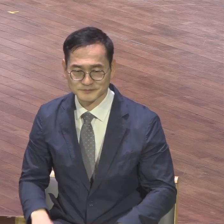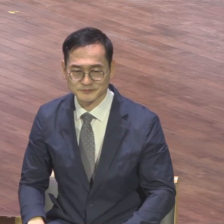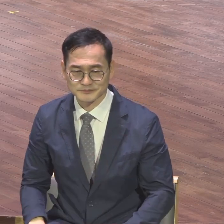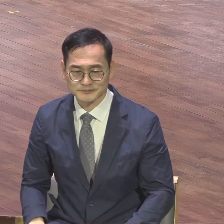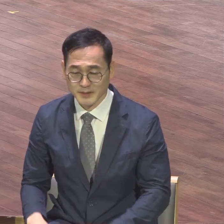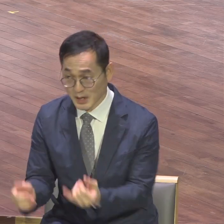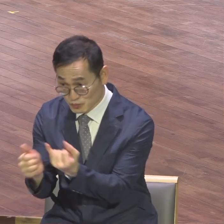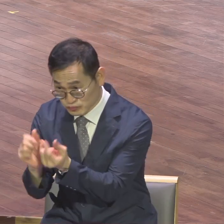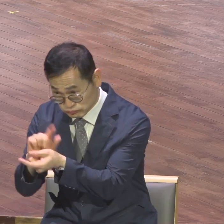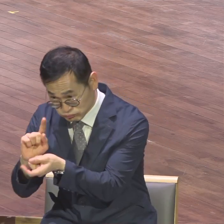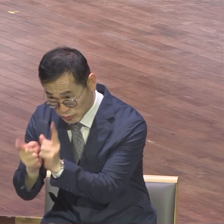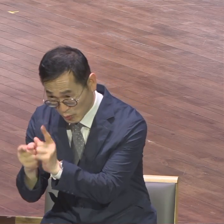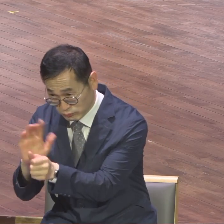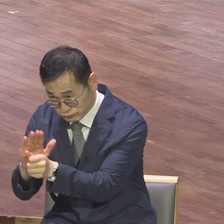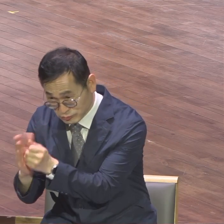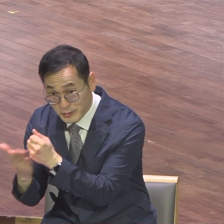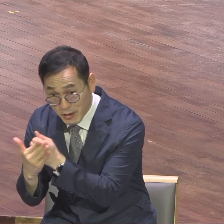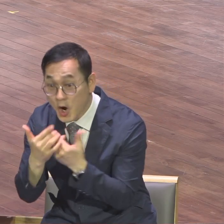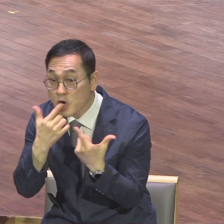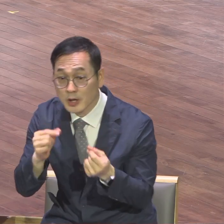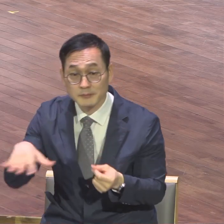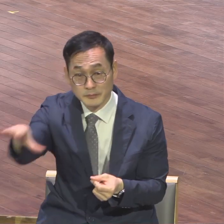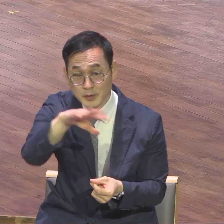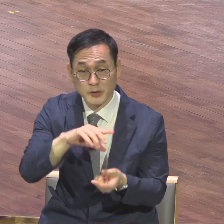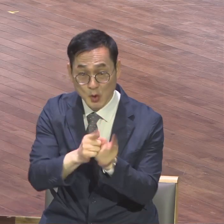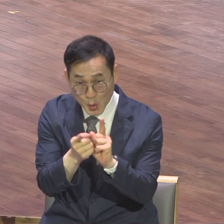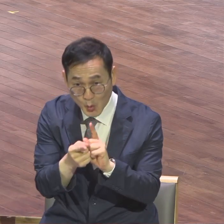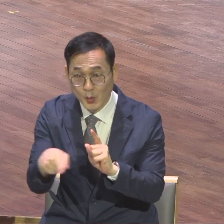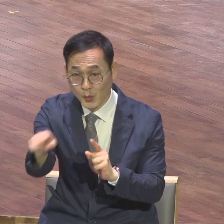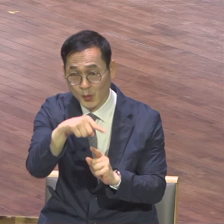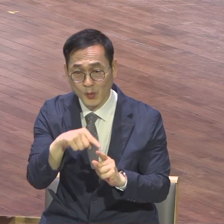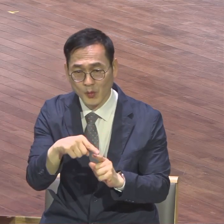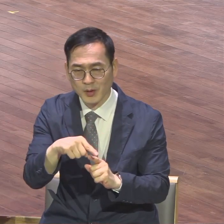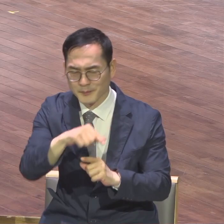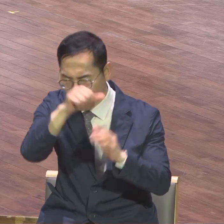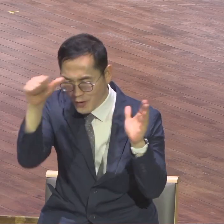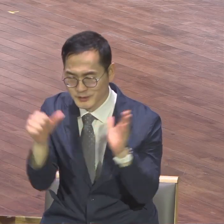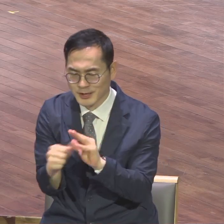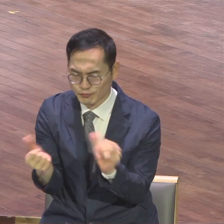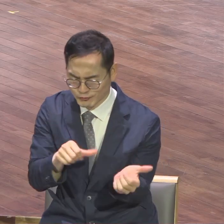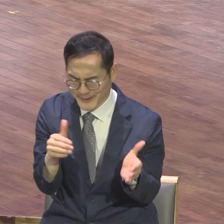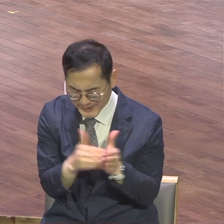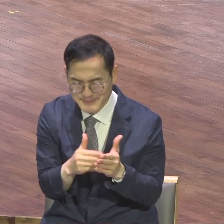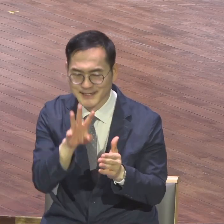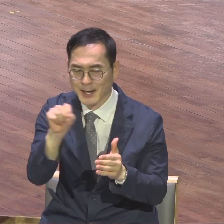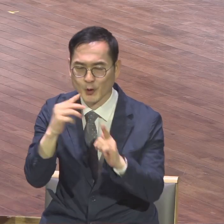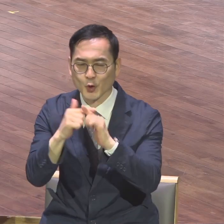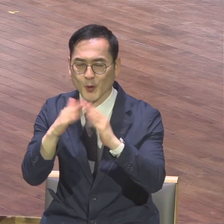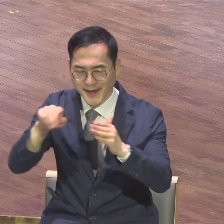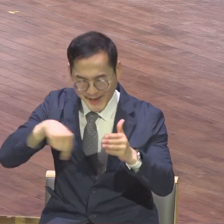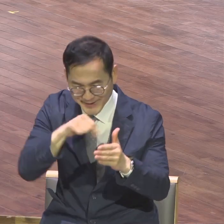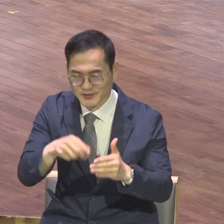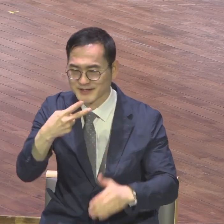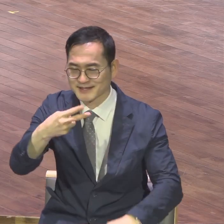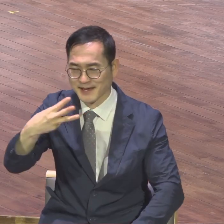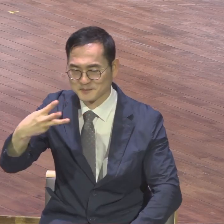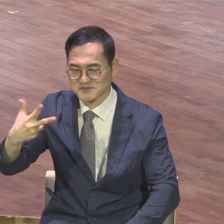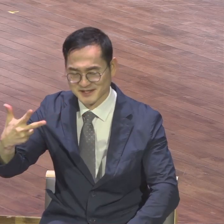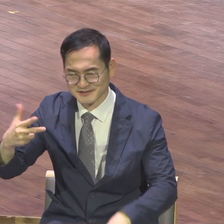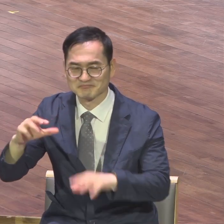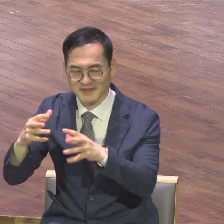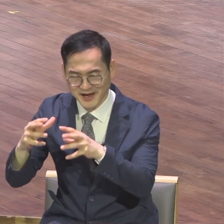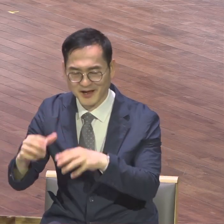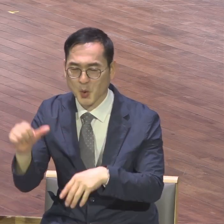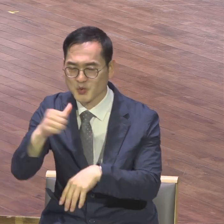사역자간에도 서로가 우리 평생같이 평생 주님 앞에 쓸 때까지 예우기 안에서 2, 3천 나라 5천 인도 복음을